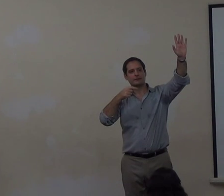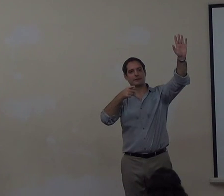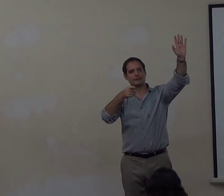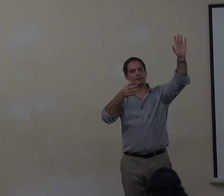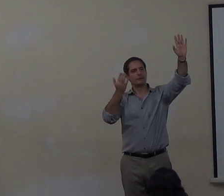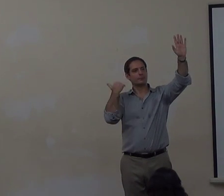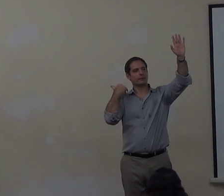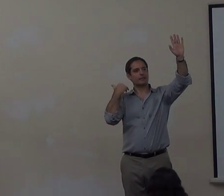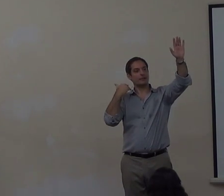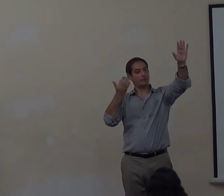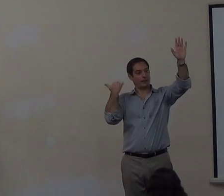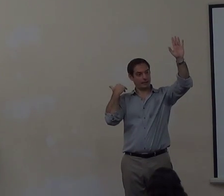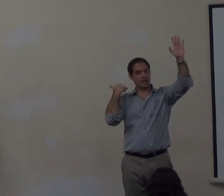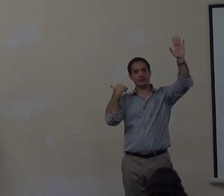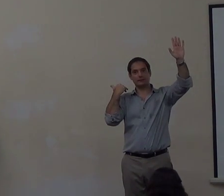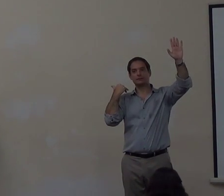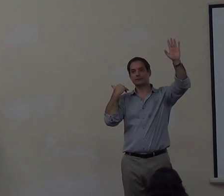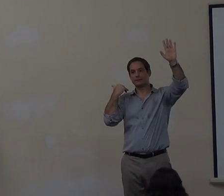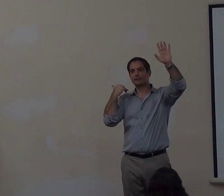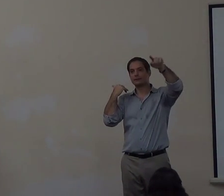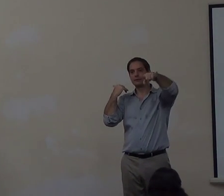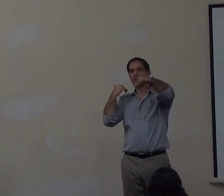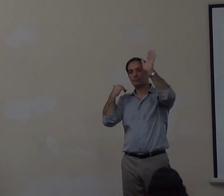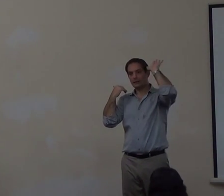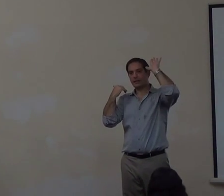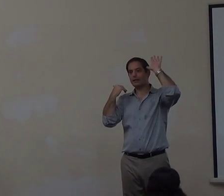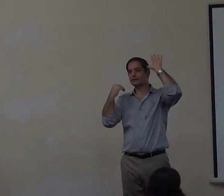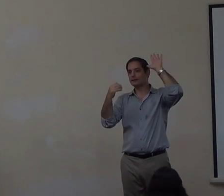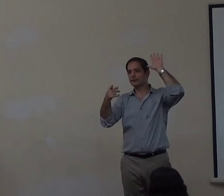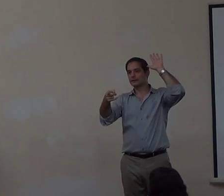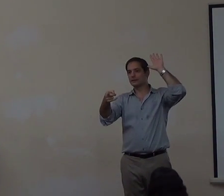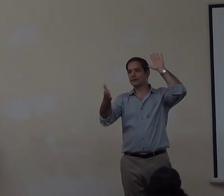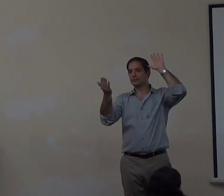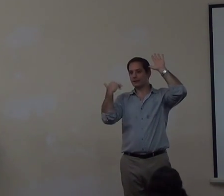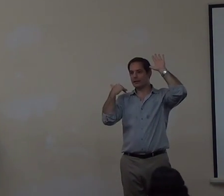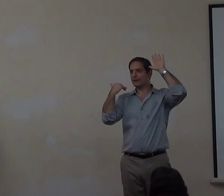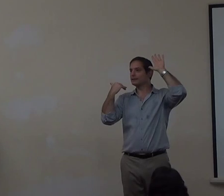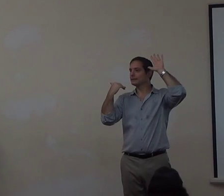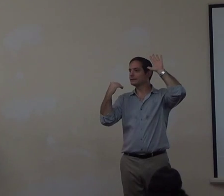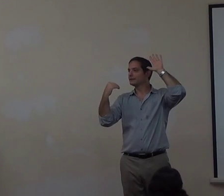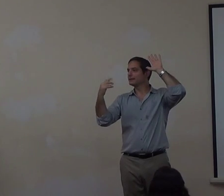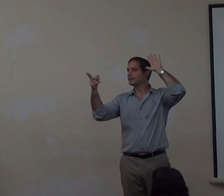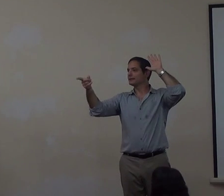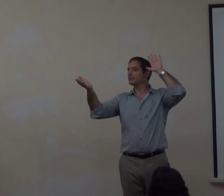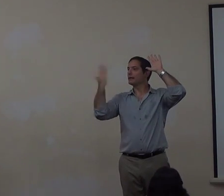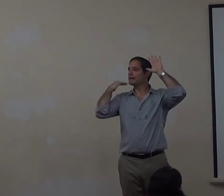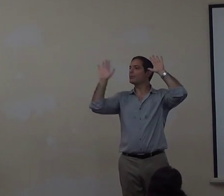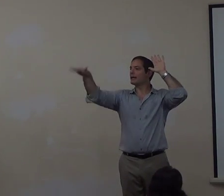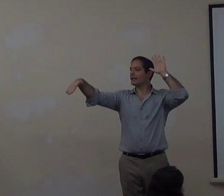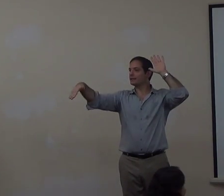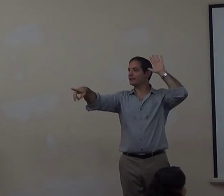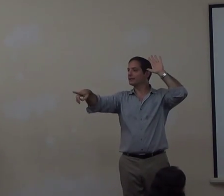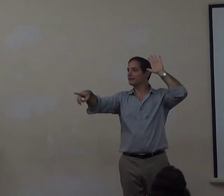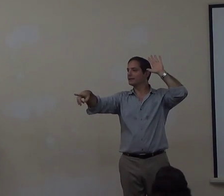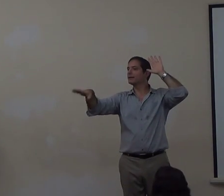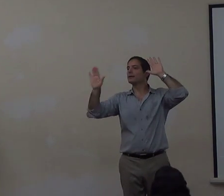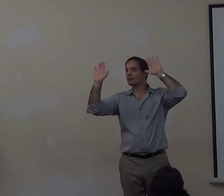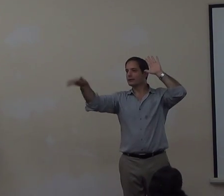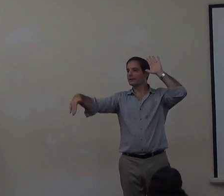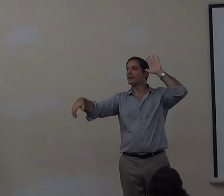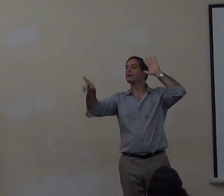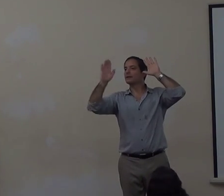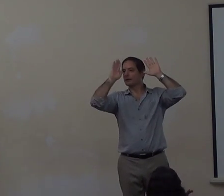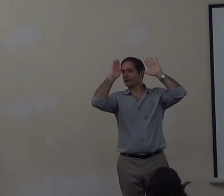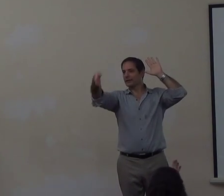¿Para atrás? ¿Para atrás? ¿Para atrás? ¿Para atrás? ¿Para atrás o para adelante?